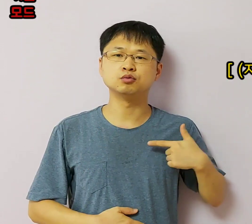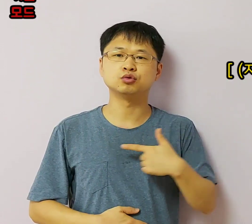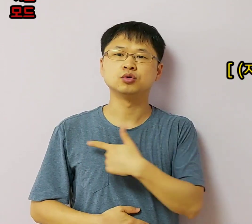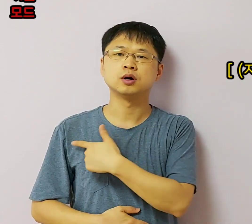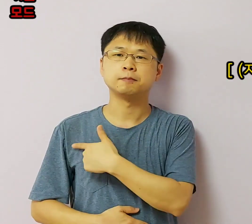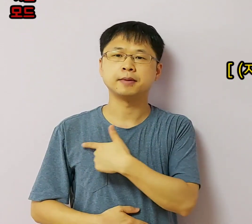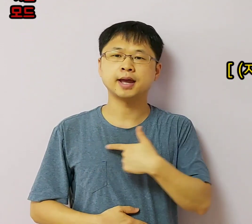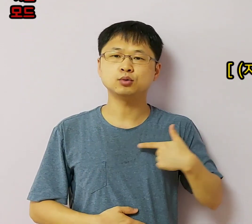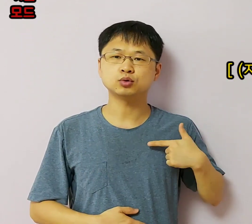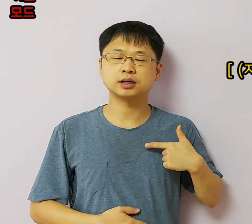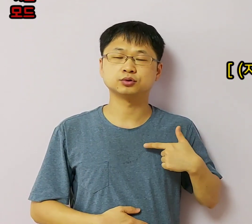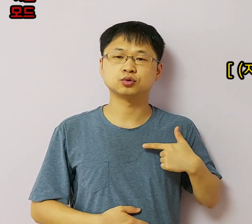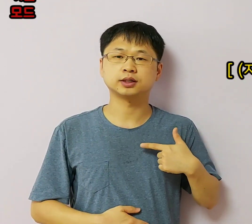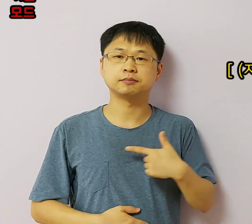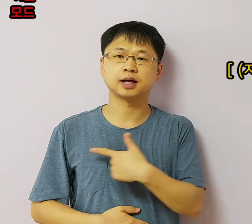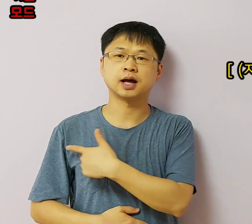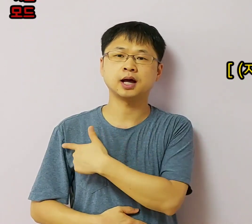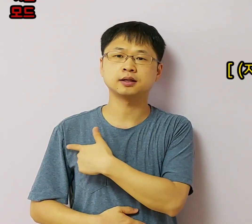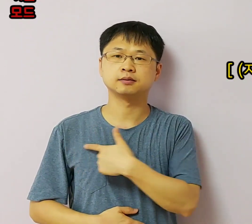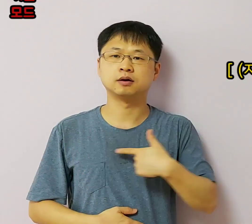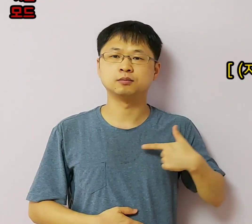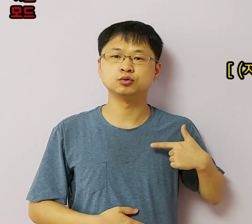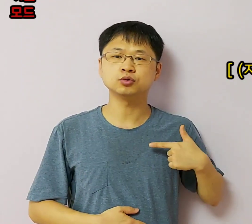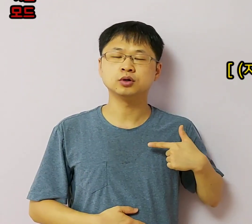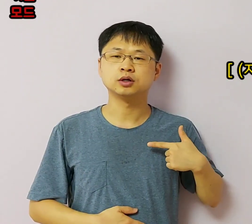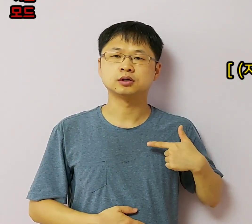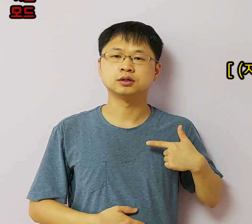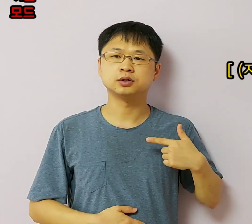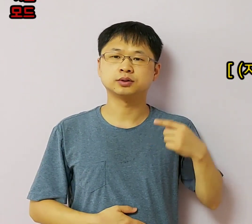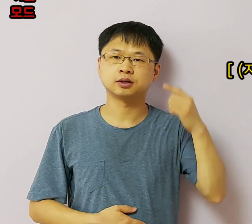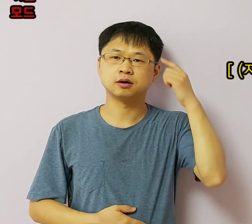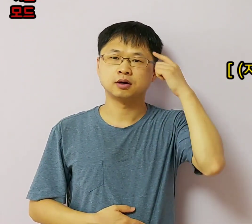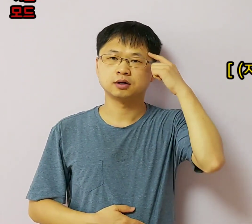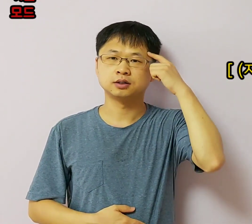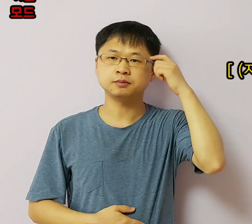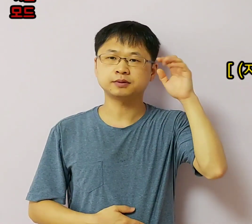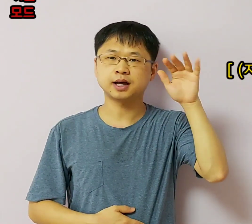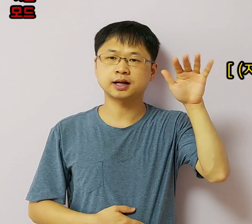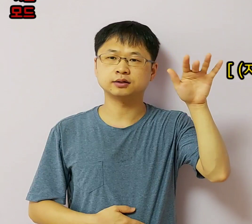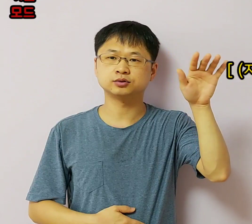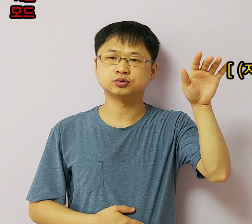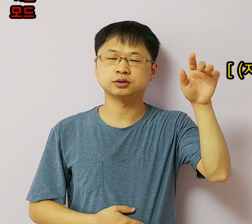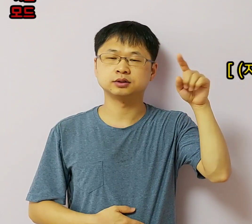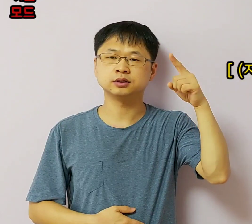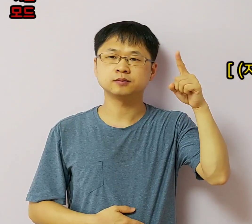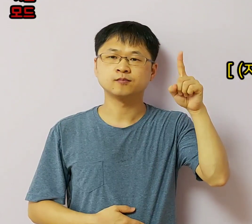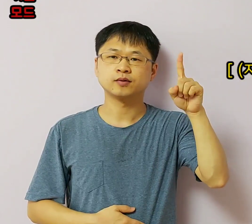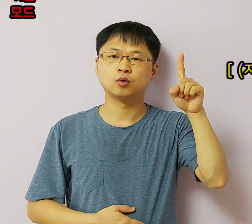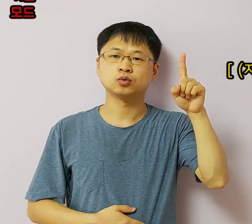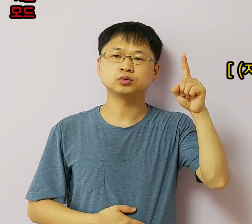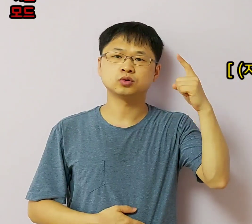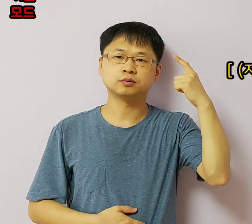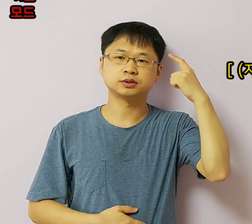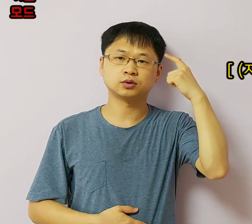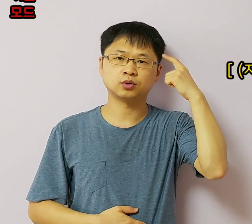너무, 매우라는 수어가 됩니다. 너무 그리워서. 그립다라는 수어는 오른손